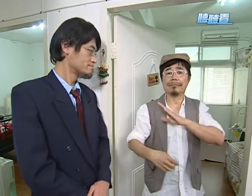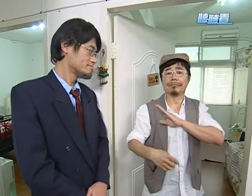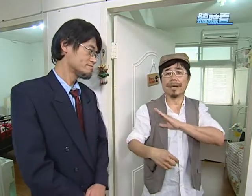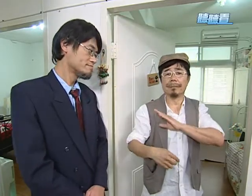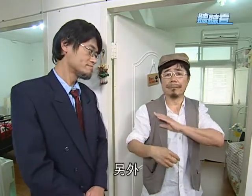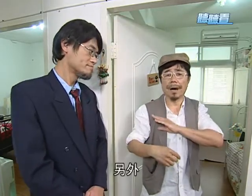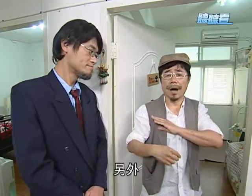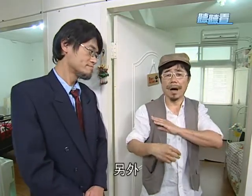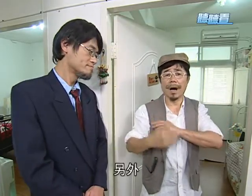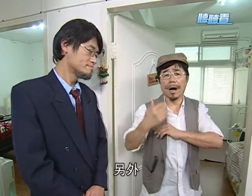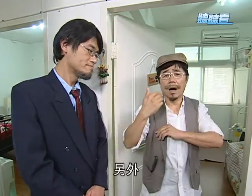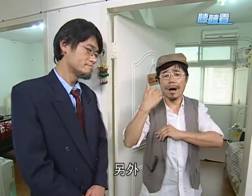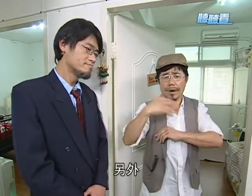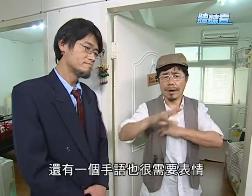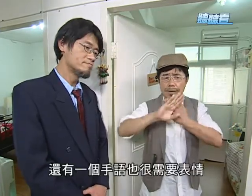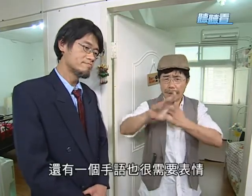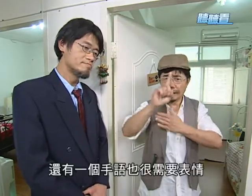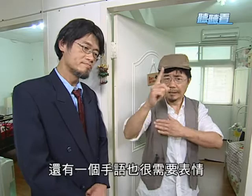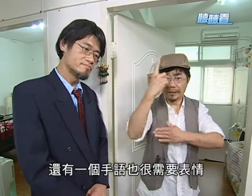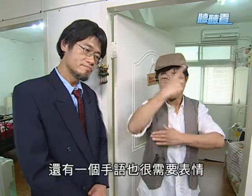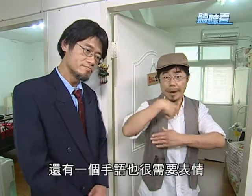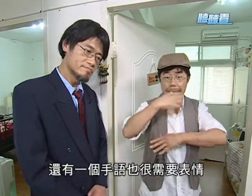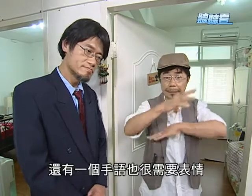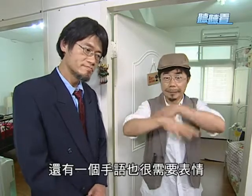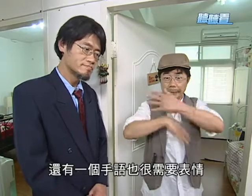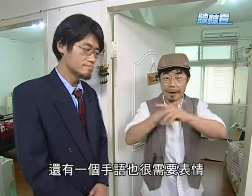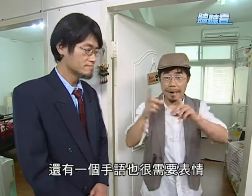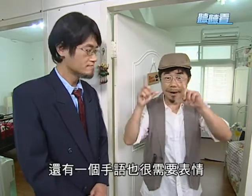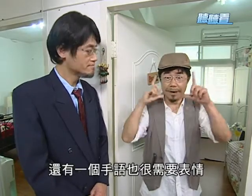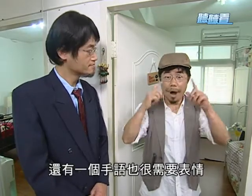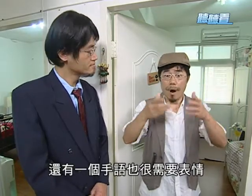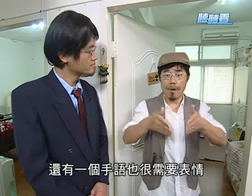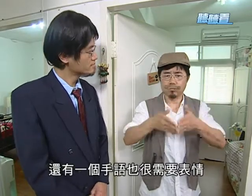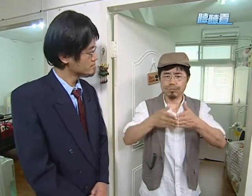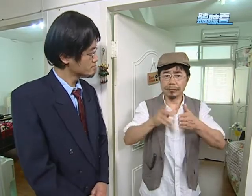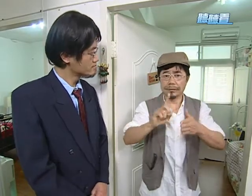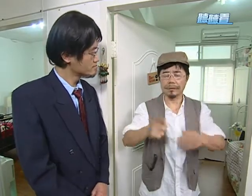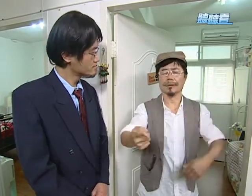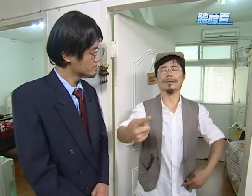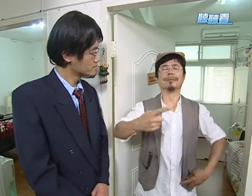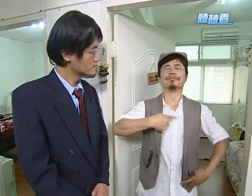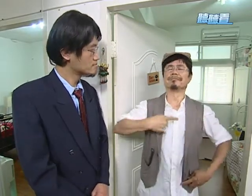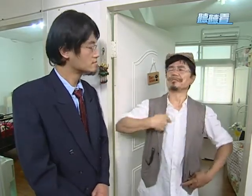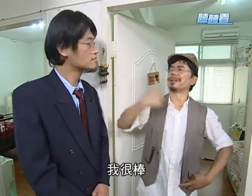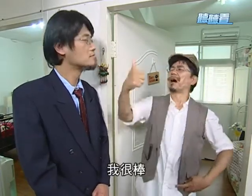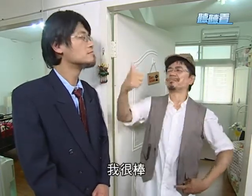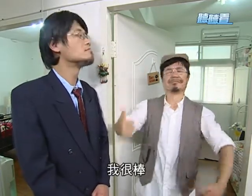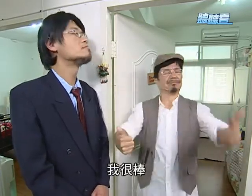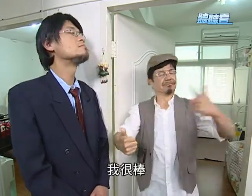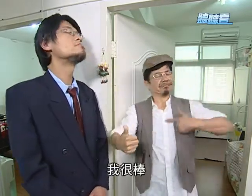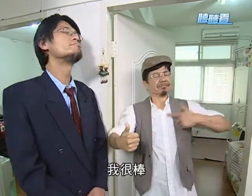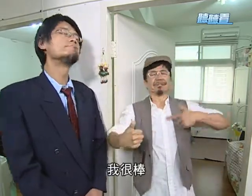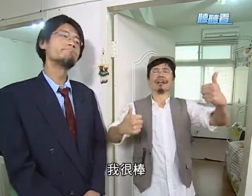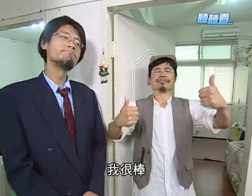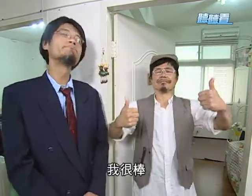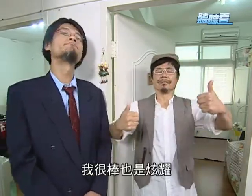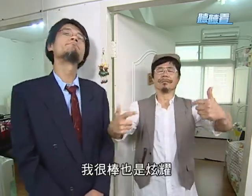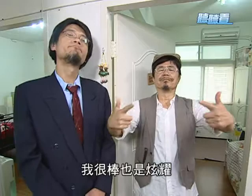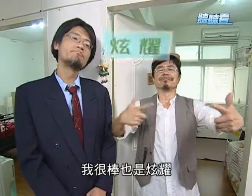哎，另外啊，还有一个手语也很需要表情。我很棒，我很棒，也